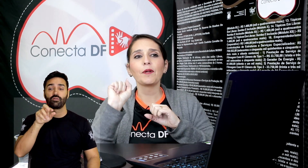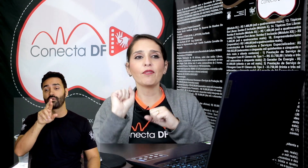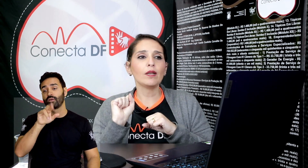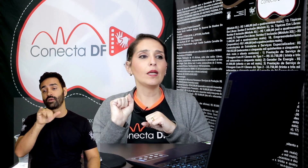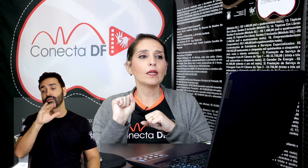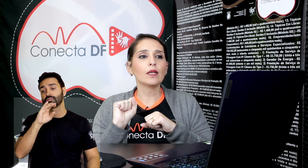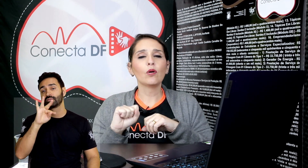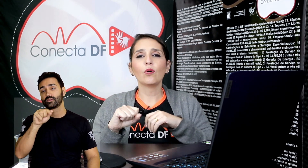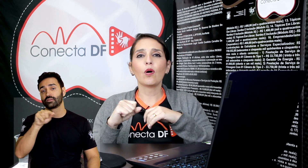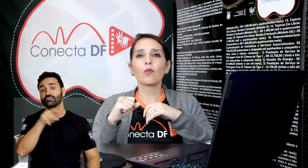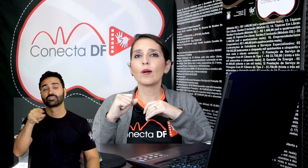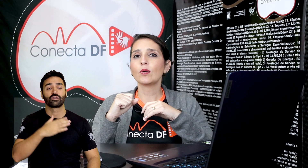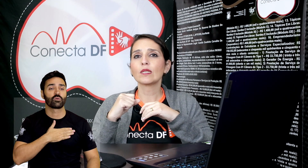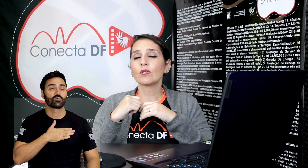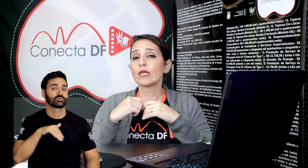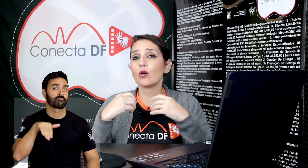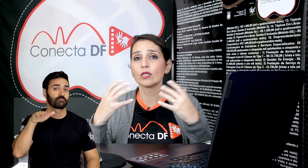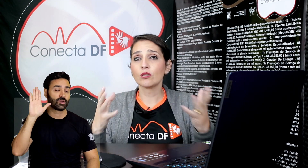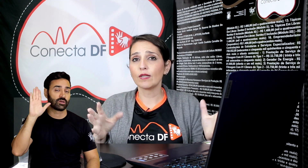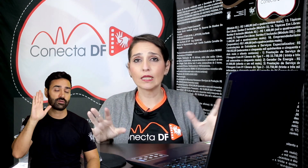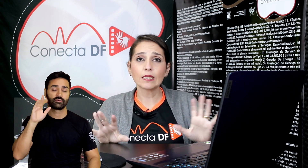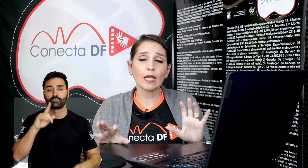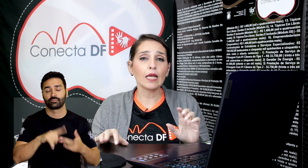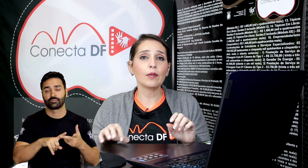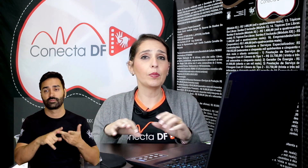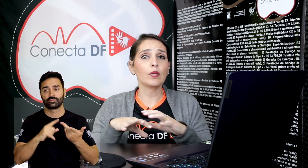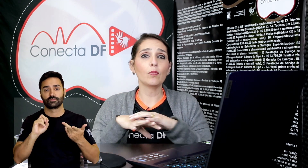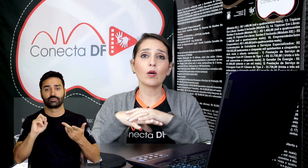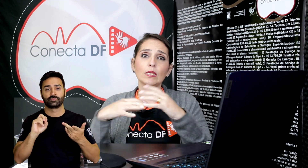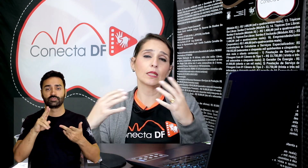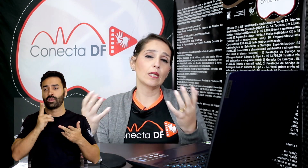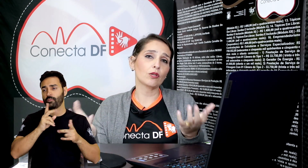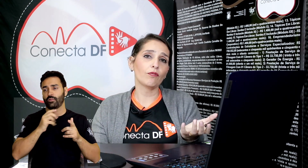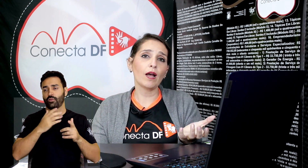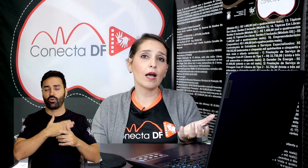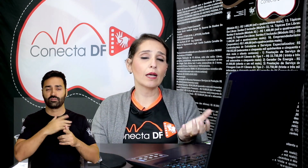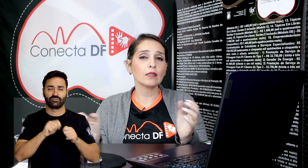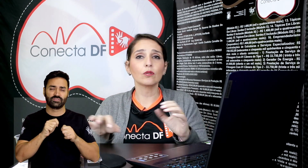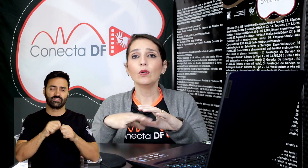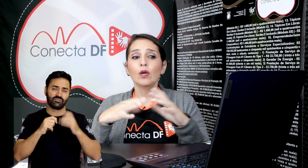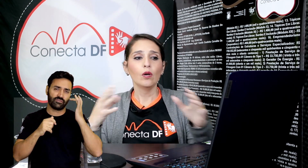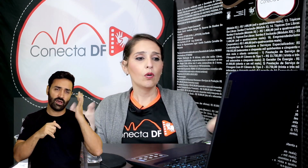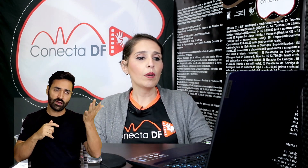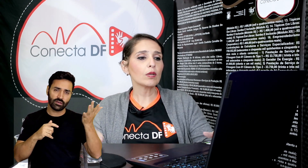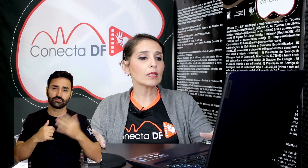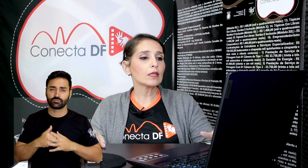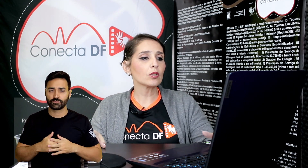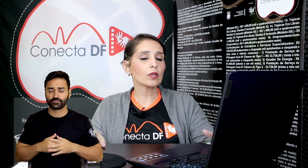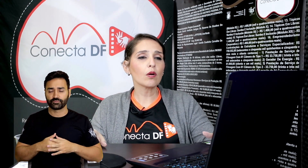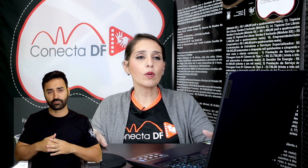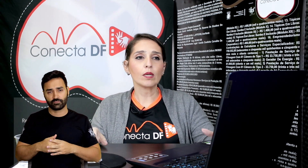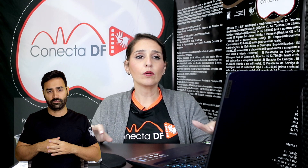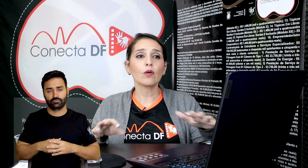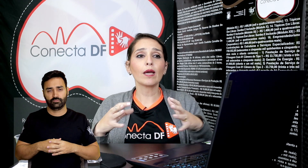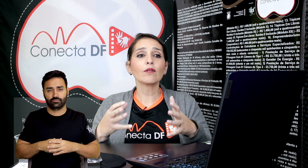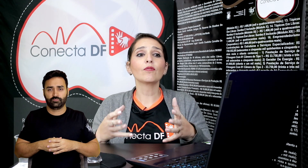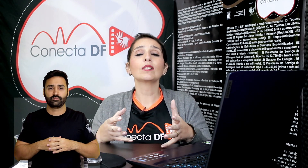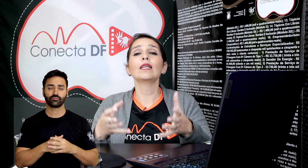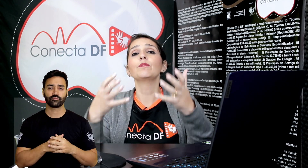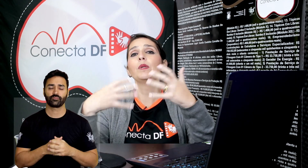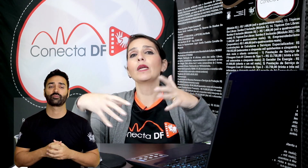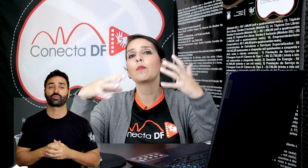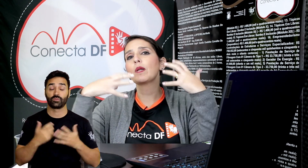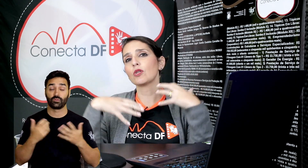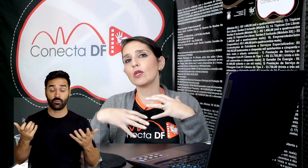receita preferida ou alguma coisa que você gosta de fazer sempre, uma coisa que seja fácil, uma coisa que seja tranquila. E eu quero que